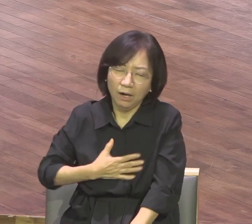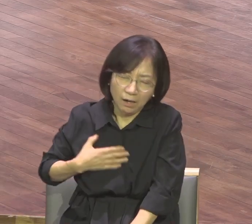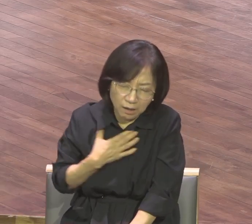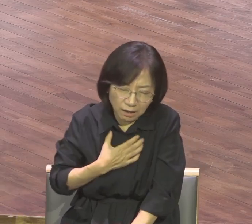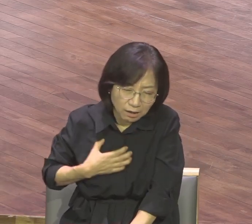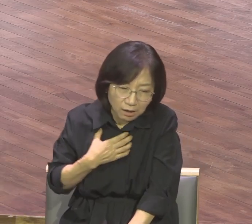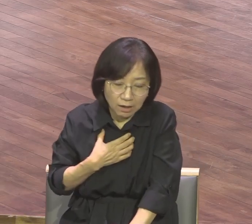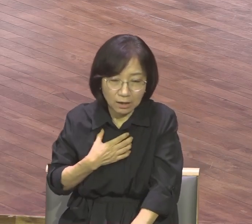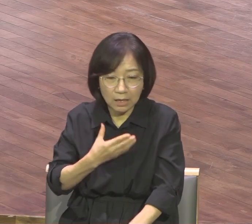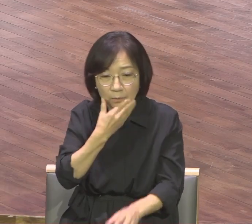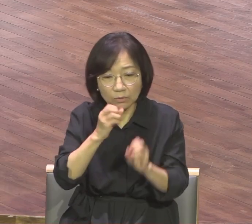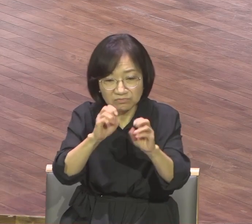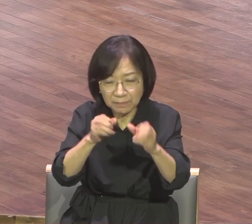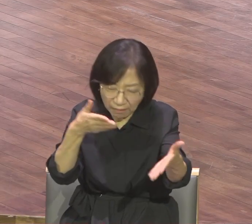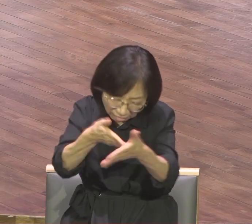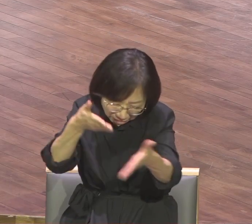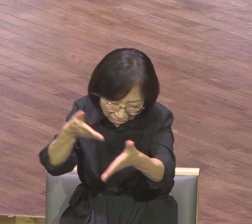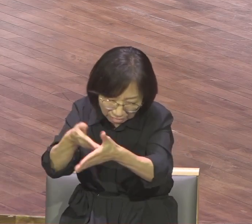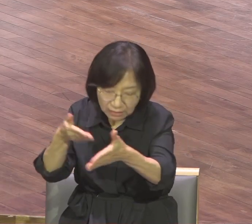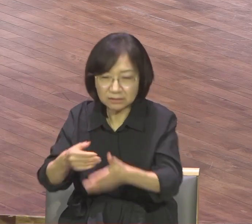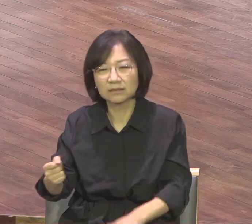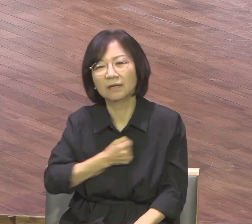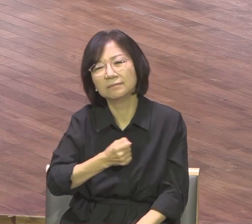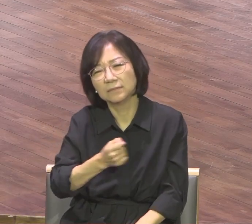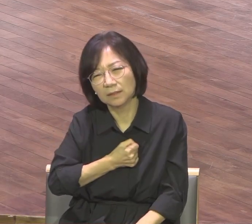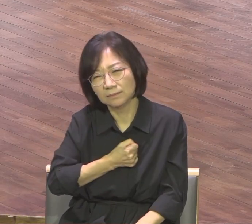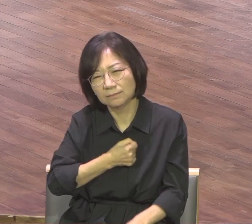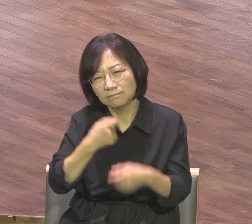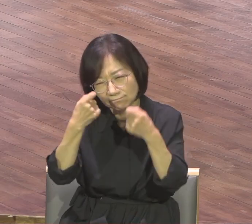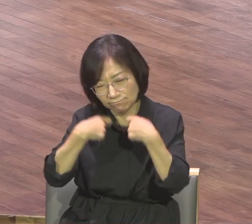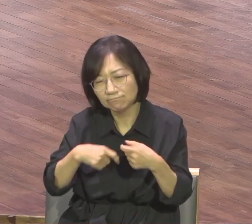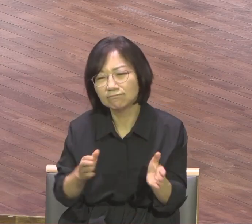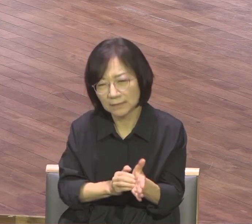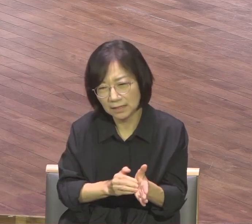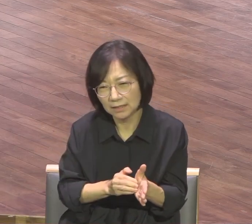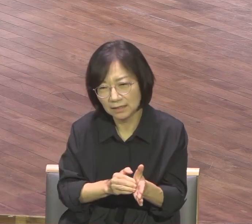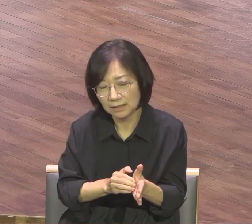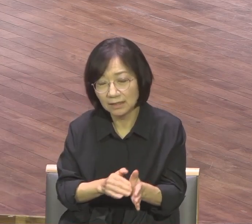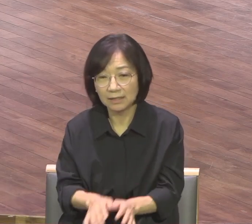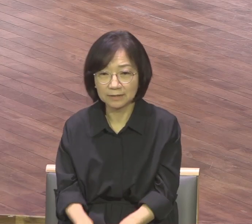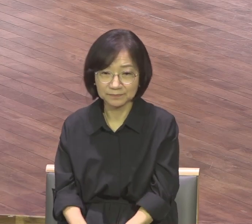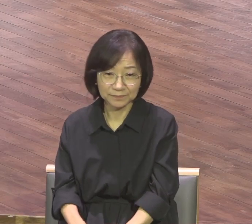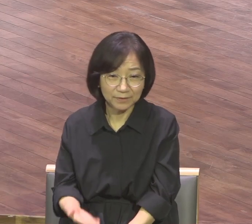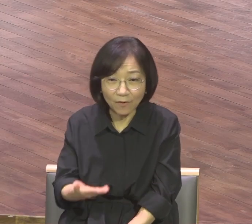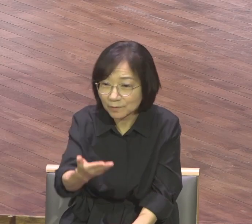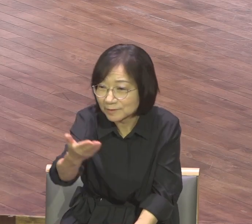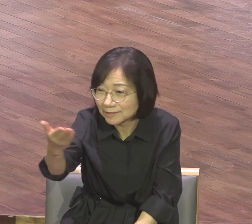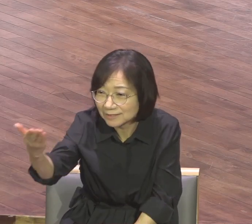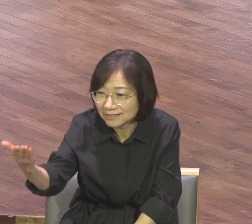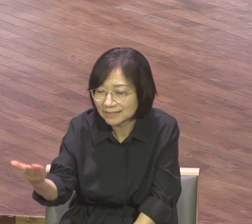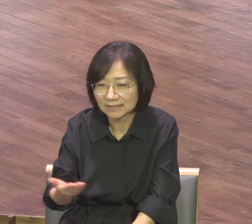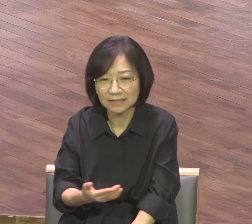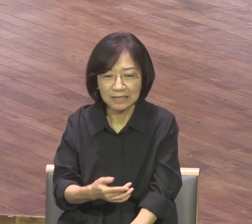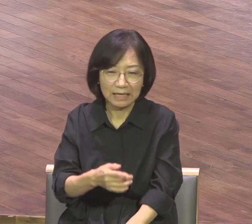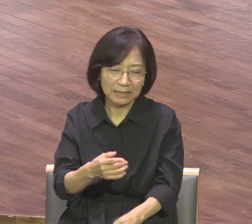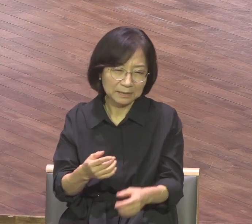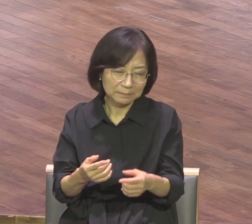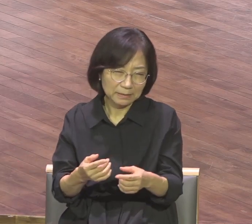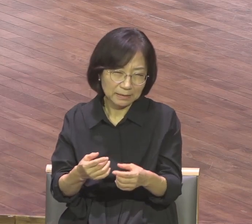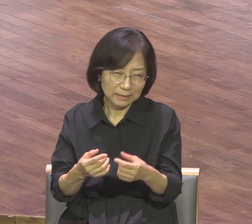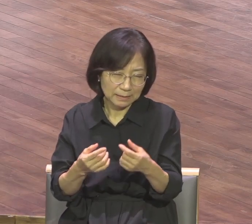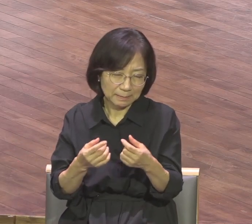여러분 아마 제가 볼 때 지금 이 자리에도요 이런 바울이 가졌던 눈물 가진 분들이 많이 있을